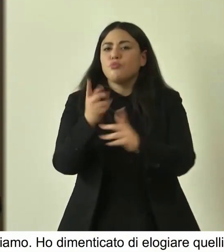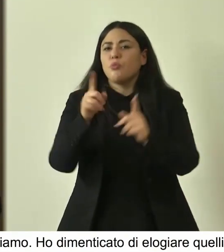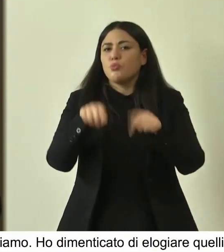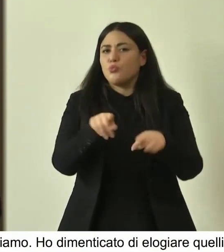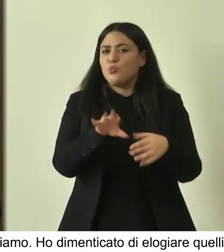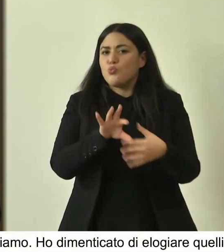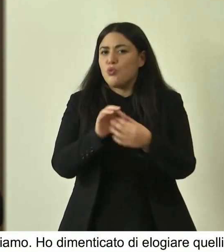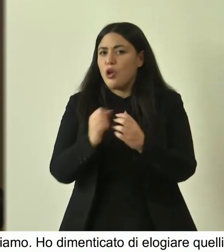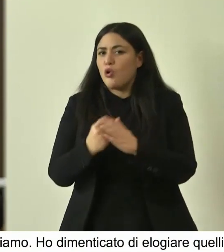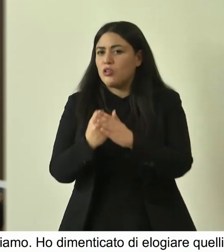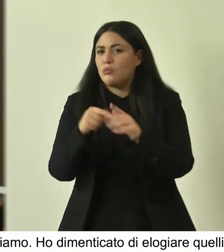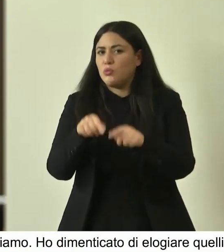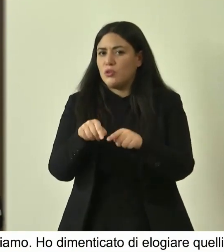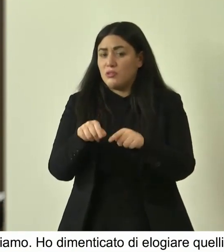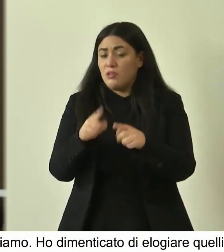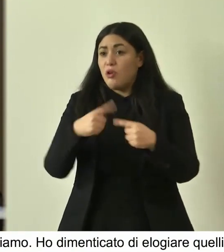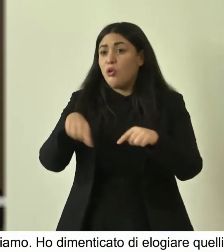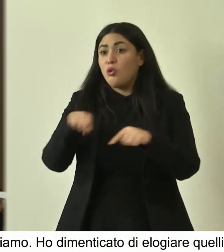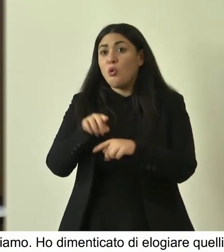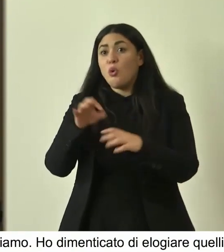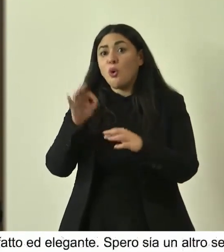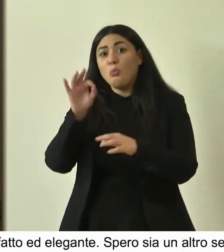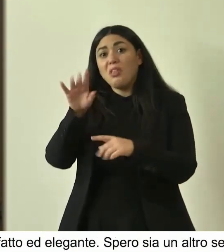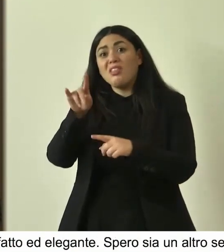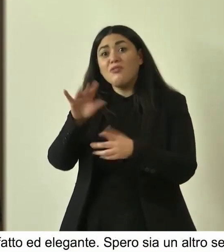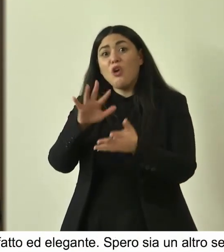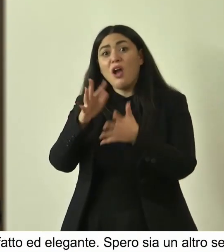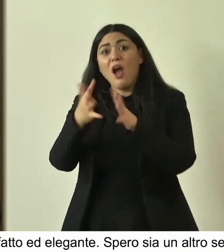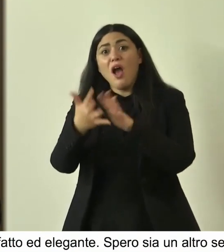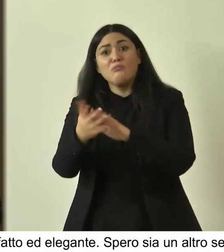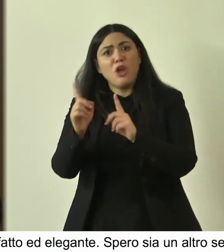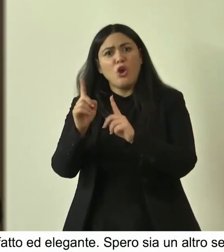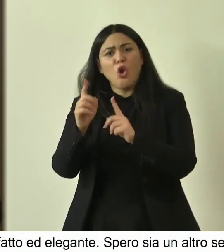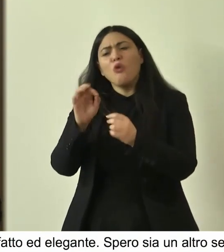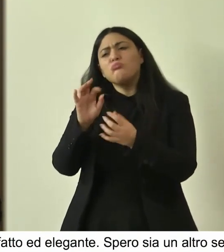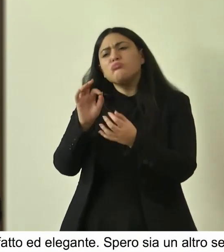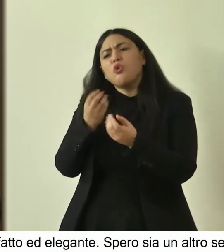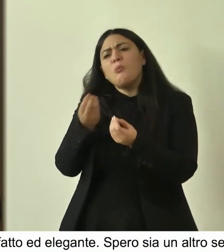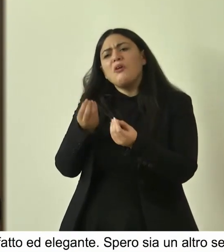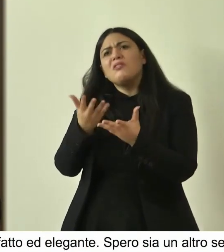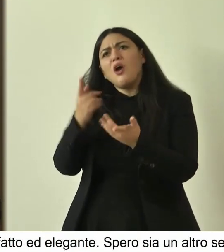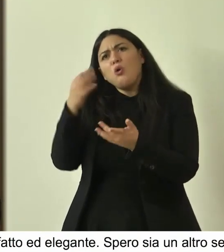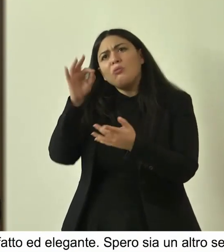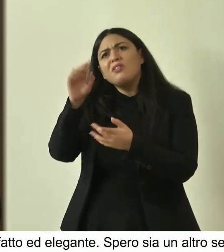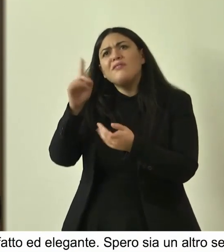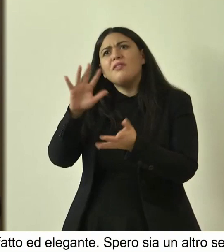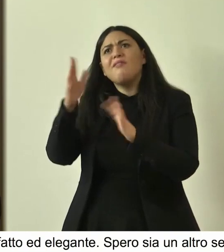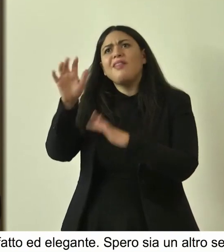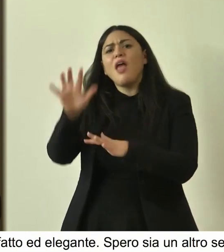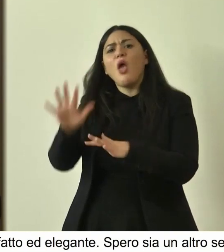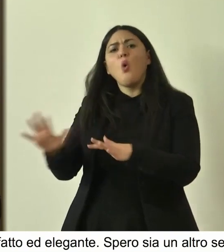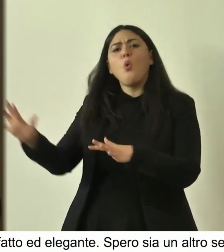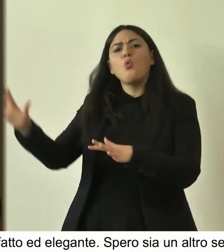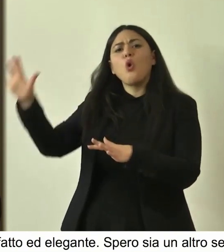per deprimerlo. L'abbiamo trasformato per far diventare un istituto che ci invidi tutta Europa.